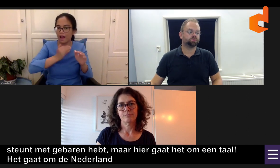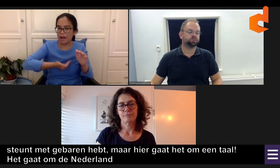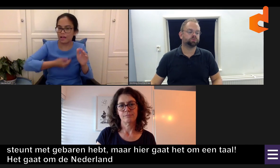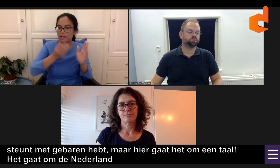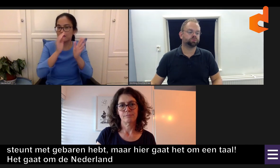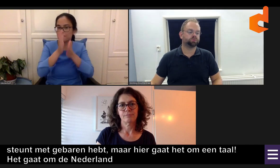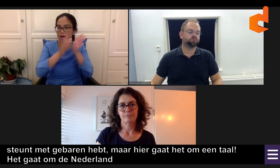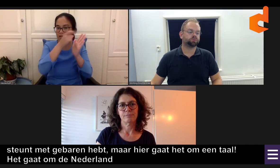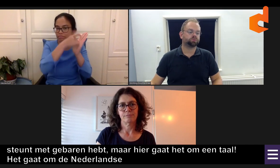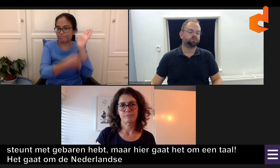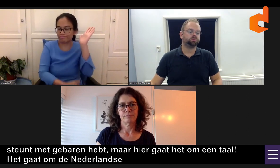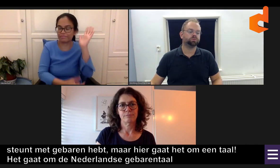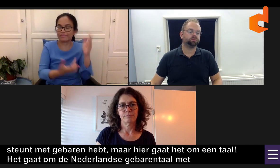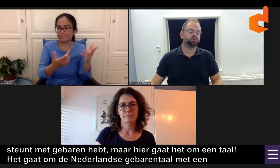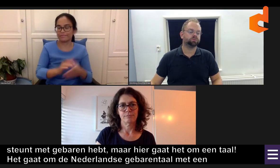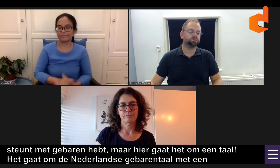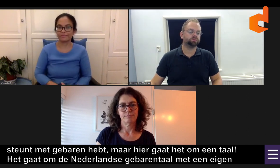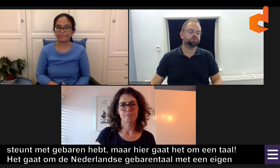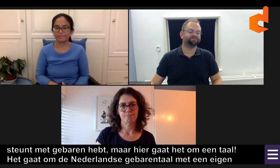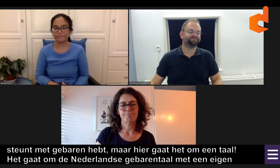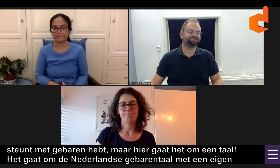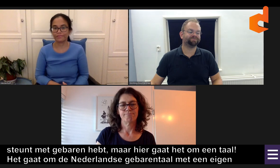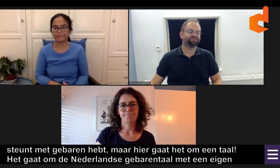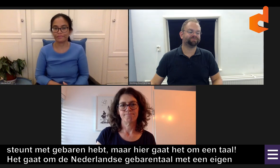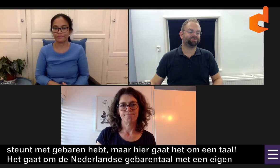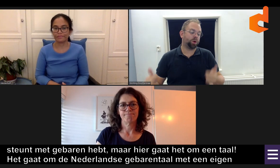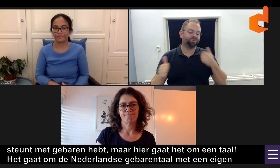eigen grammatica heeft en zijn eigen lexicon en dergelijke.